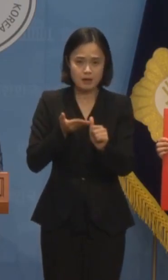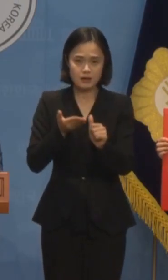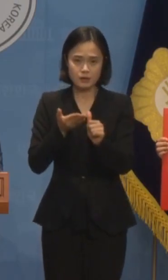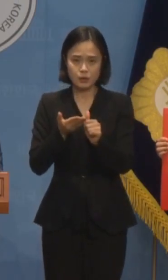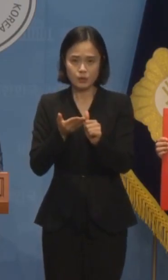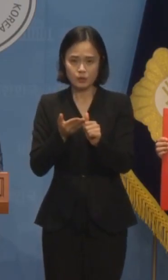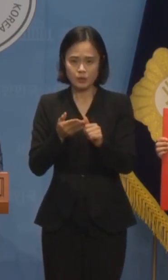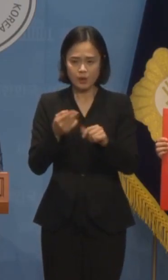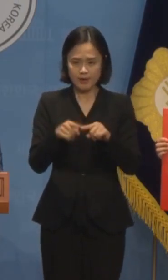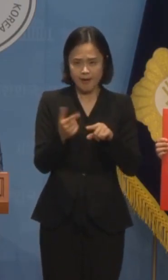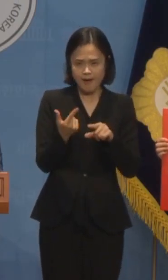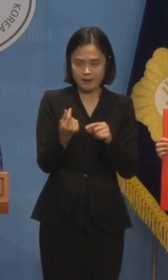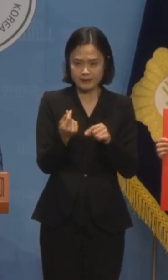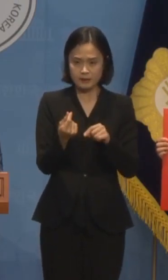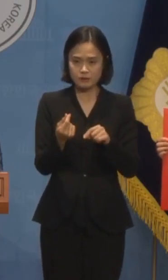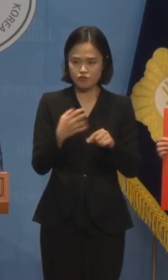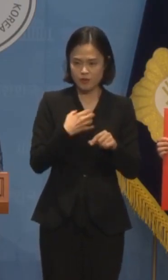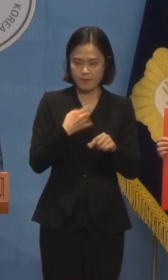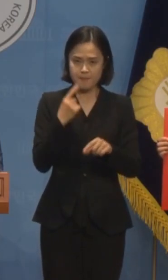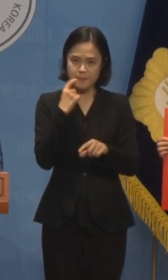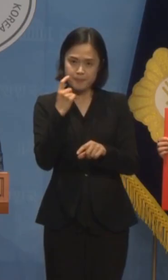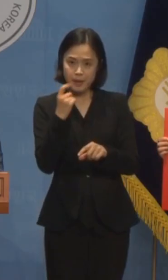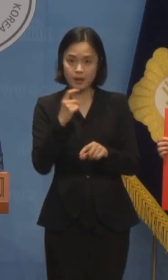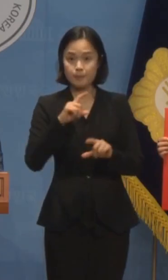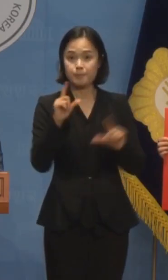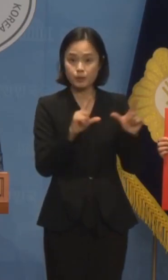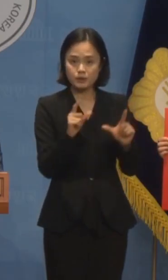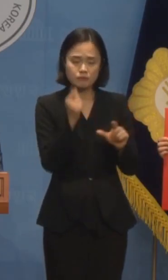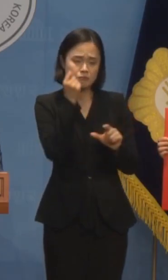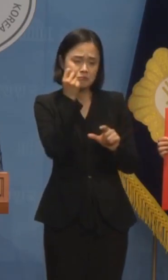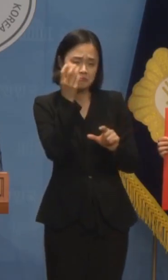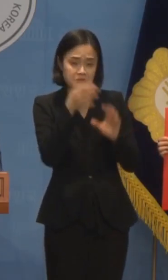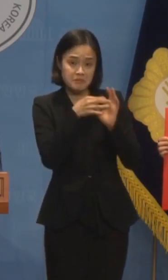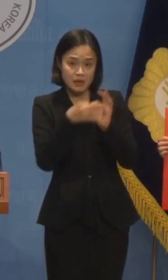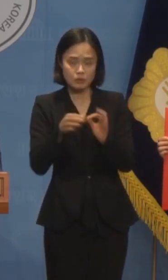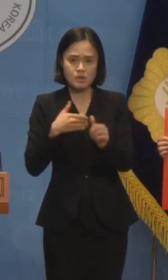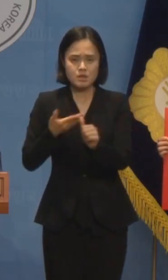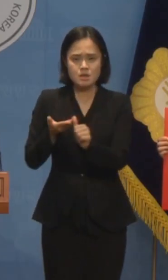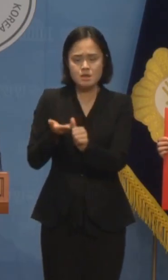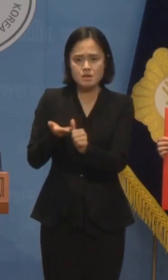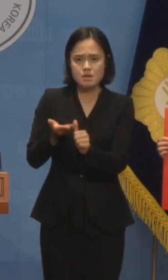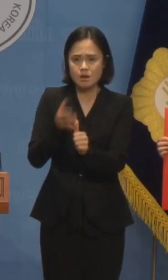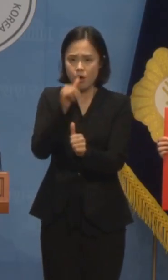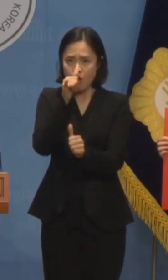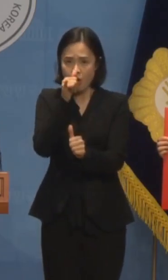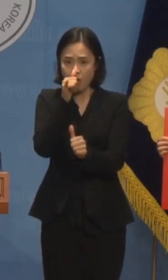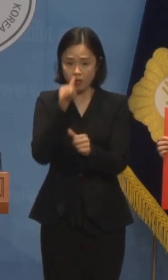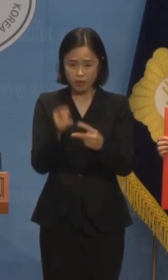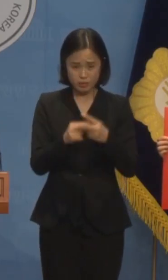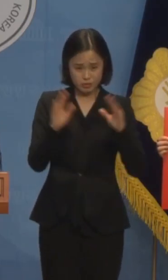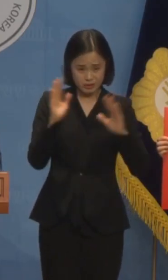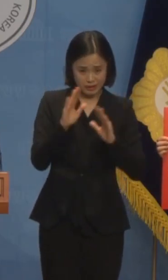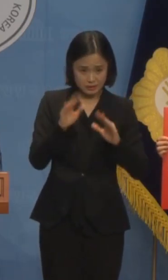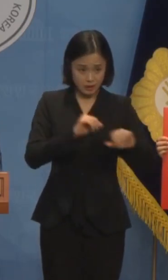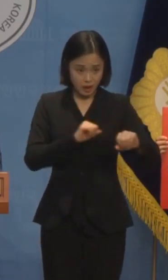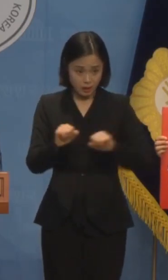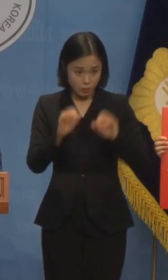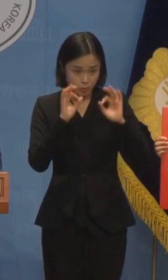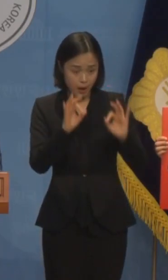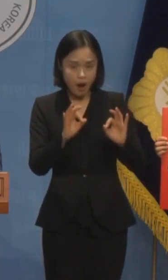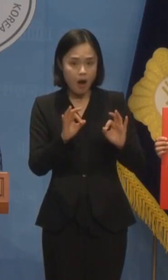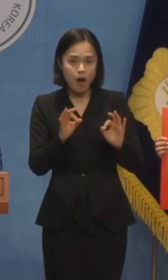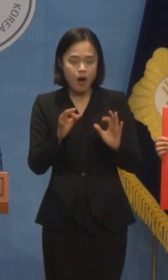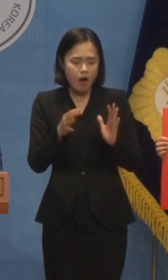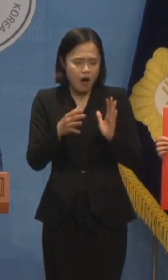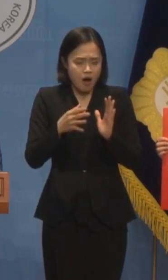폭력을 수개월 동안 행했다는 의혹으로 초등학생이 벌인 일이라고는 상상할 수 없을 정도로